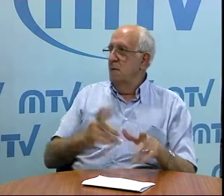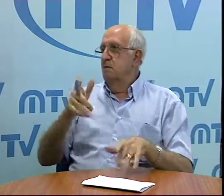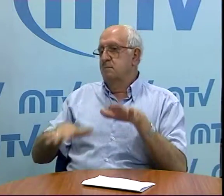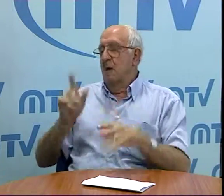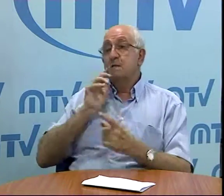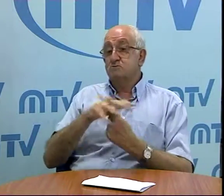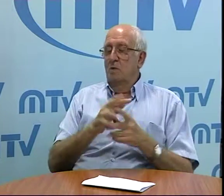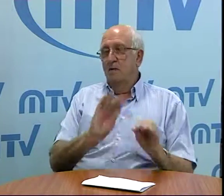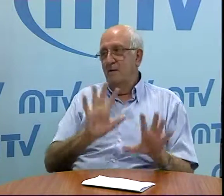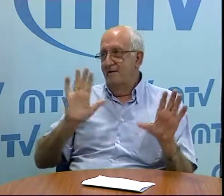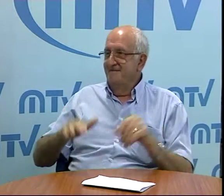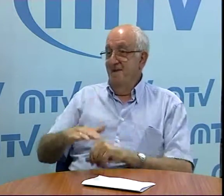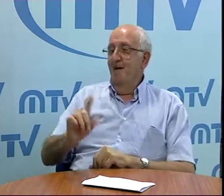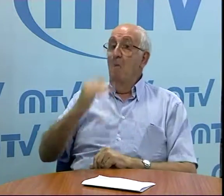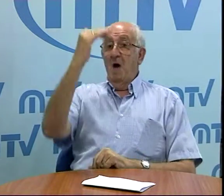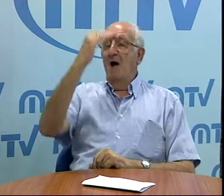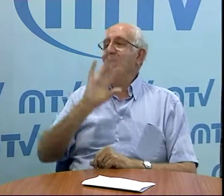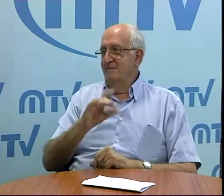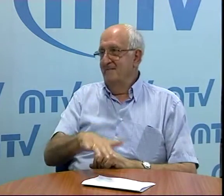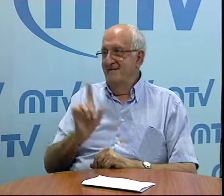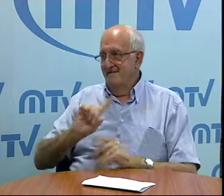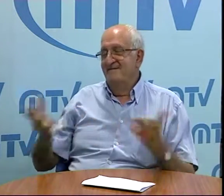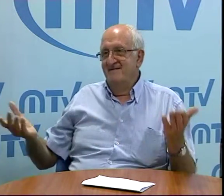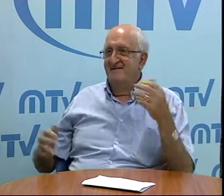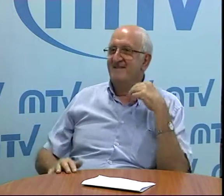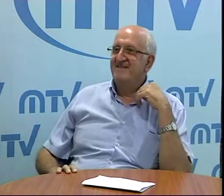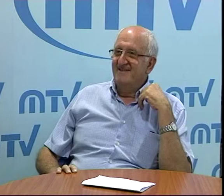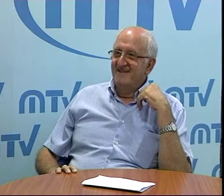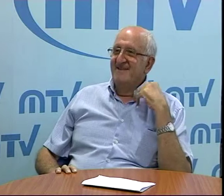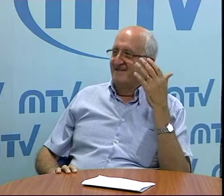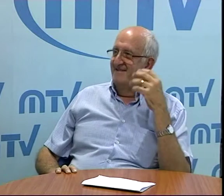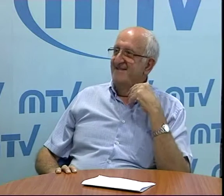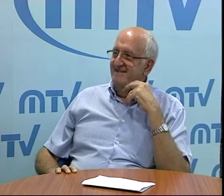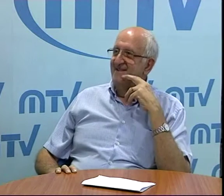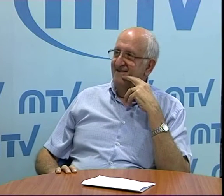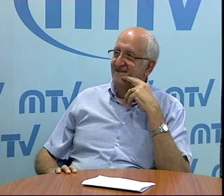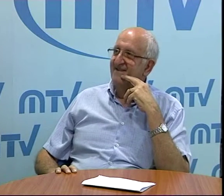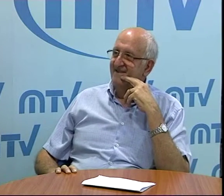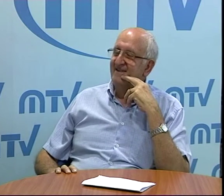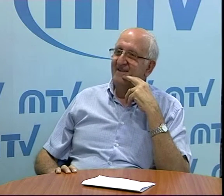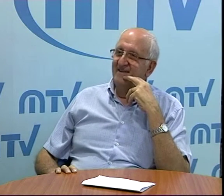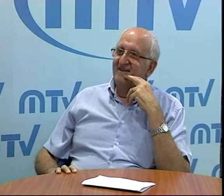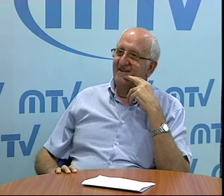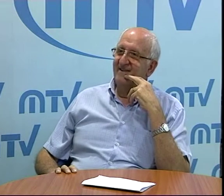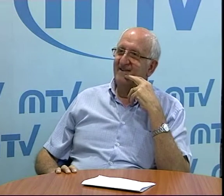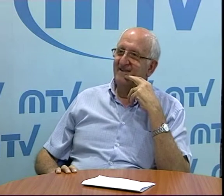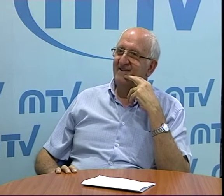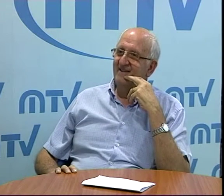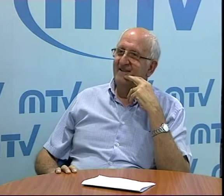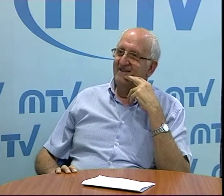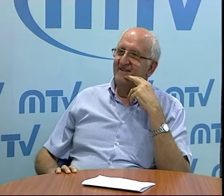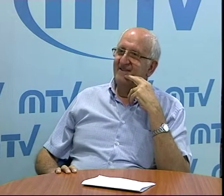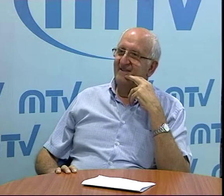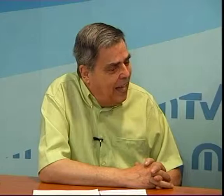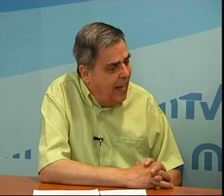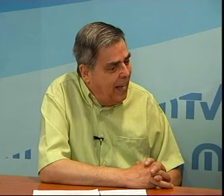preguntaba y sí que me comentaba cosas importantes, es decir, cosas importantes no me podía preguntar porque era pequeño, ahora sí me cuenta cosas más importantes, ¿no?